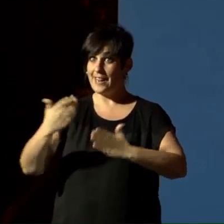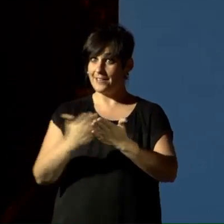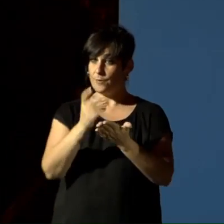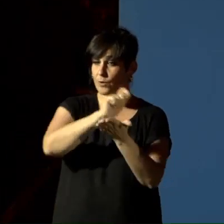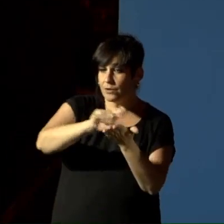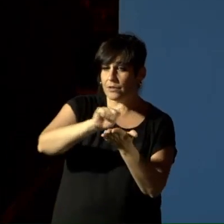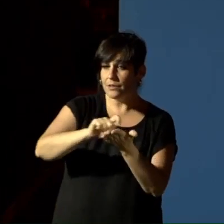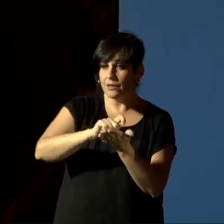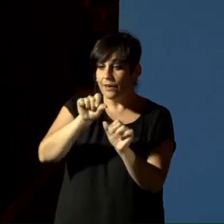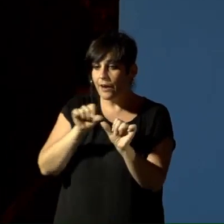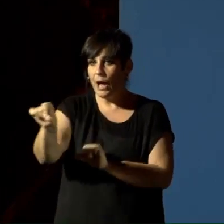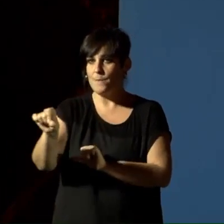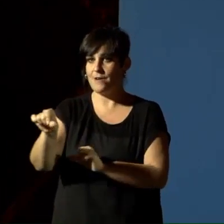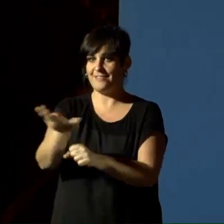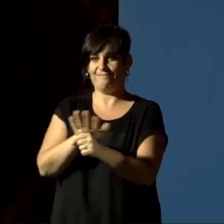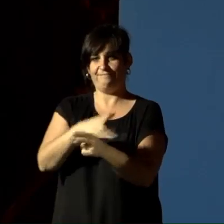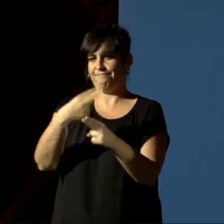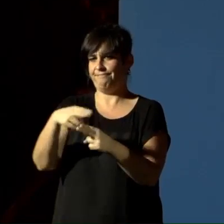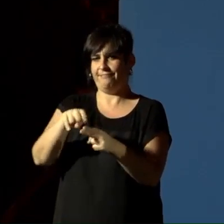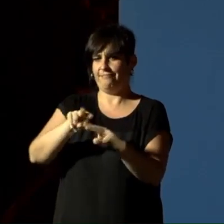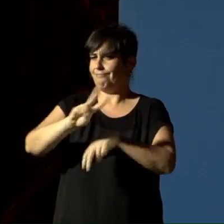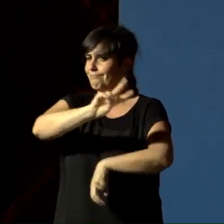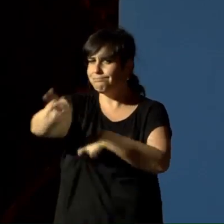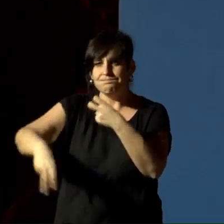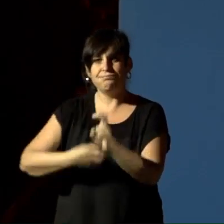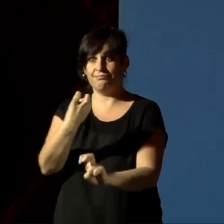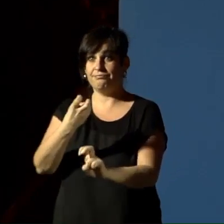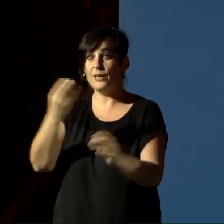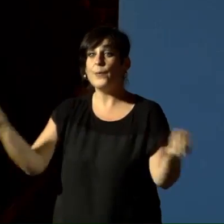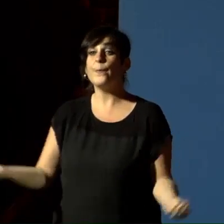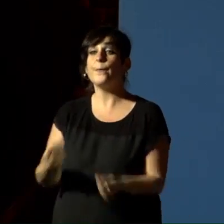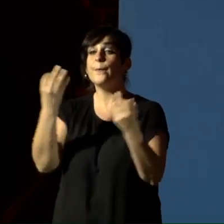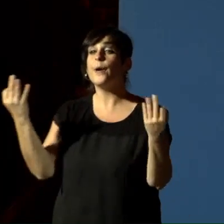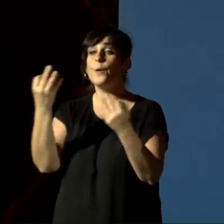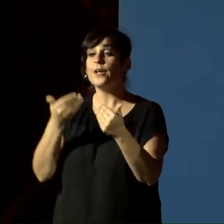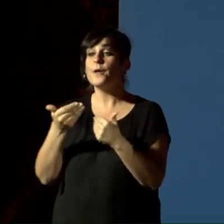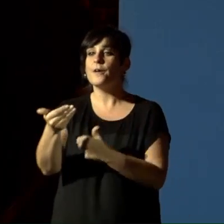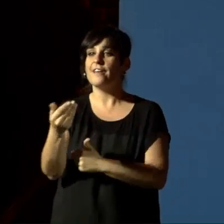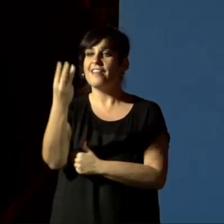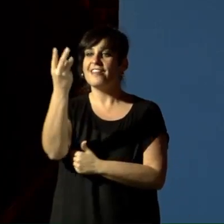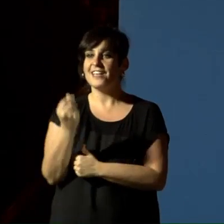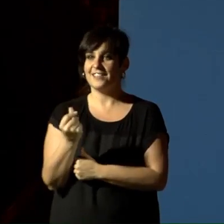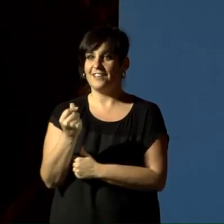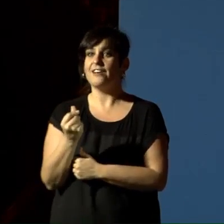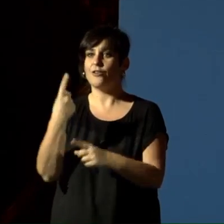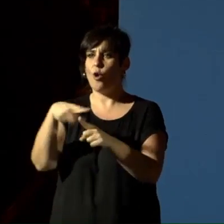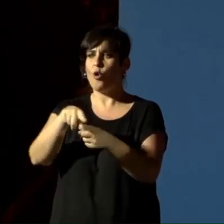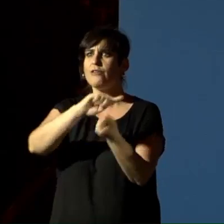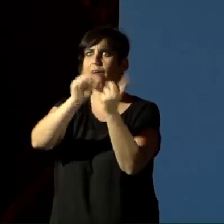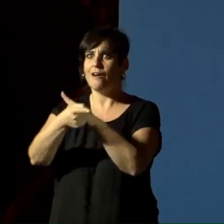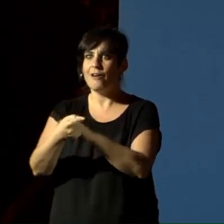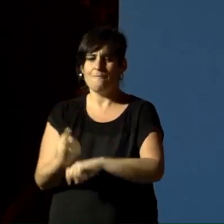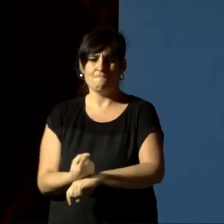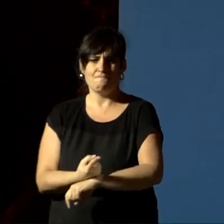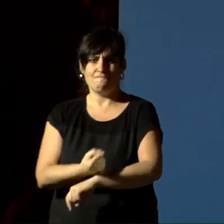libro. E o mellor de todo é que dentro de 3 días poden mudar moitísimas máis. E por iso eu